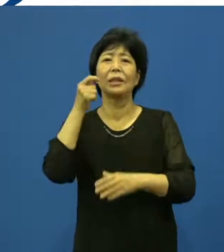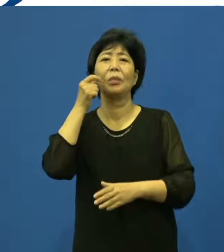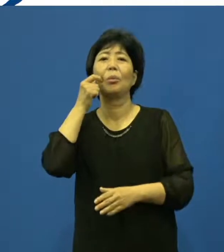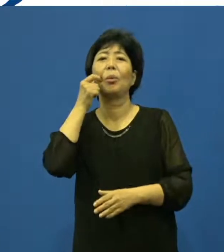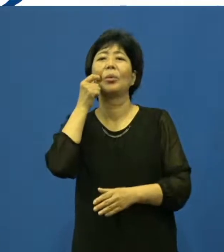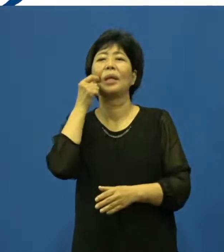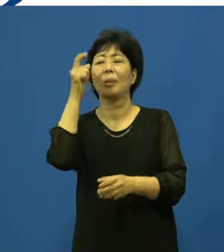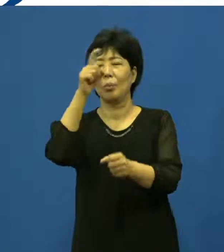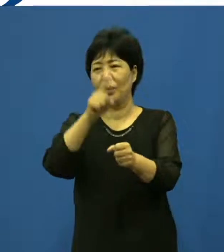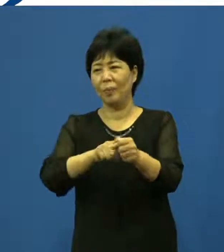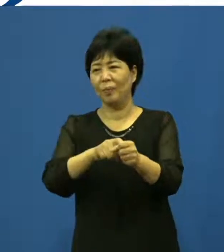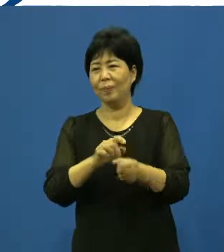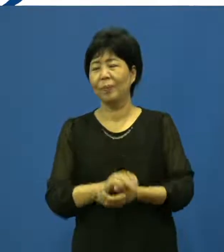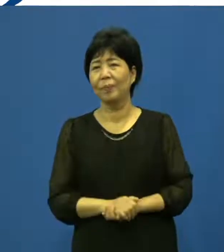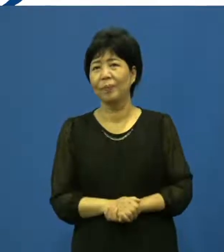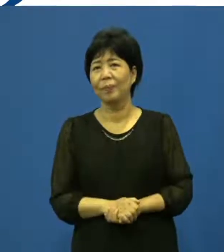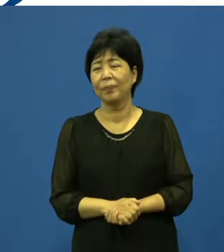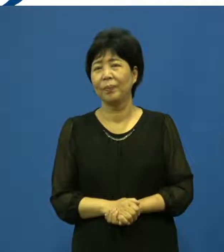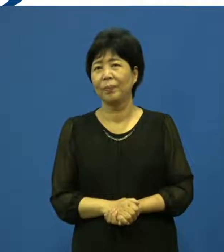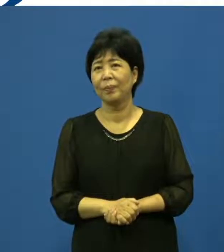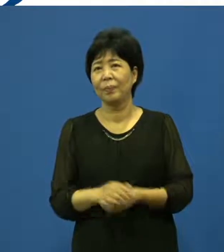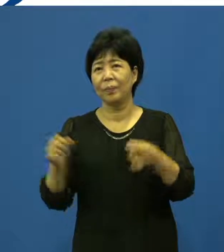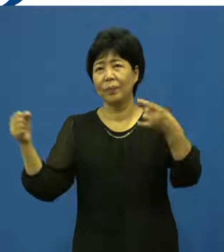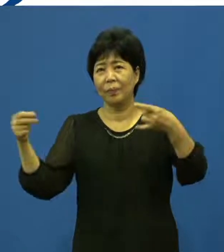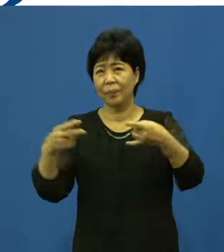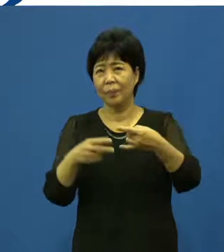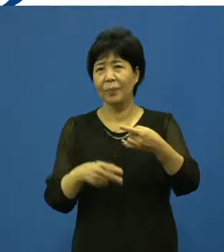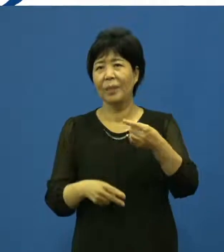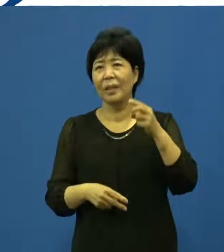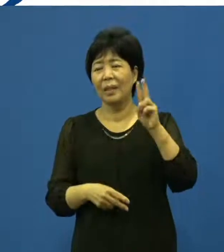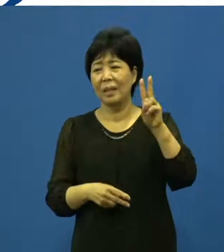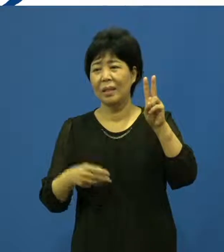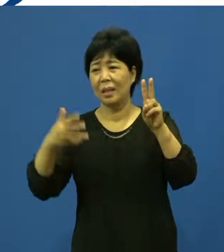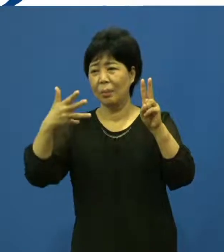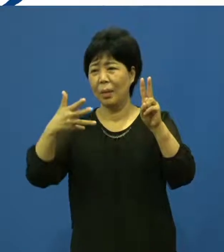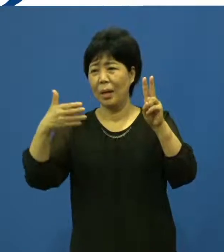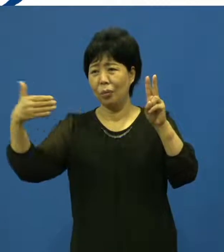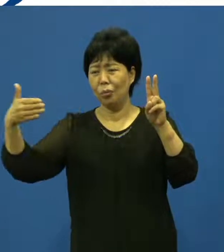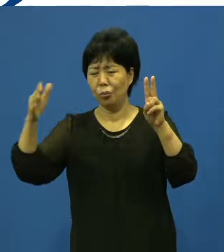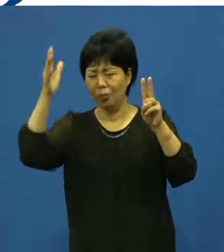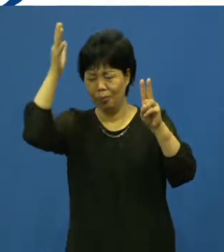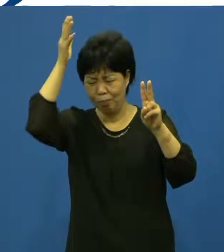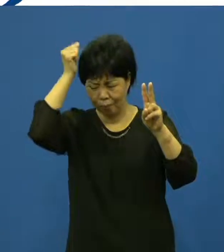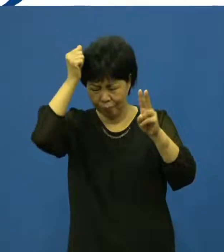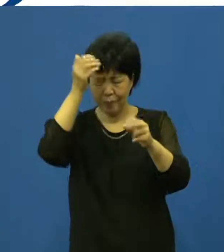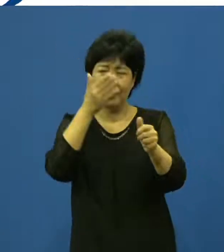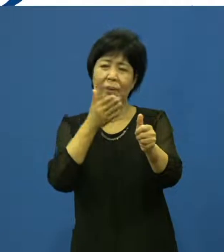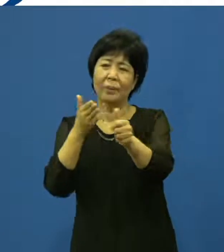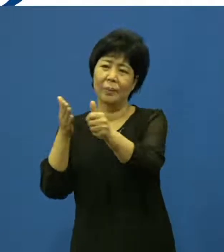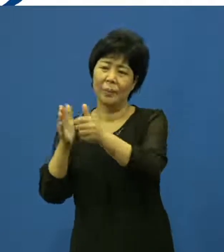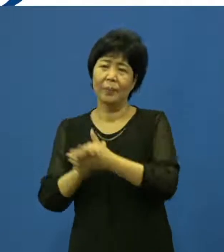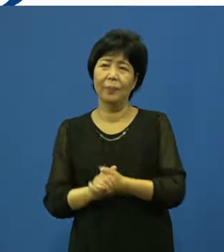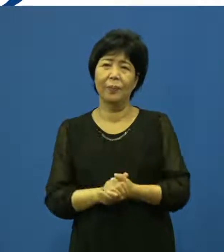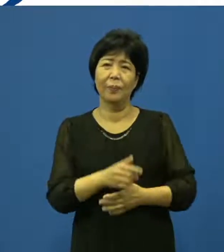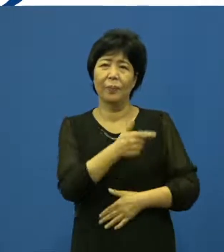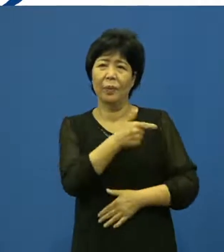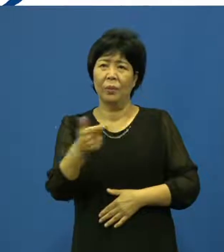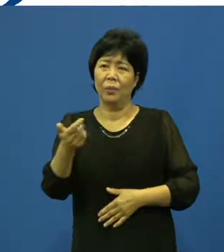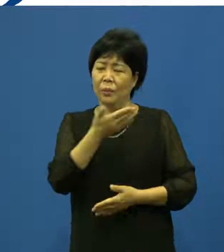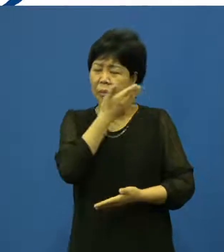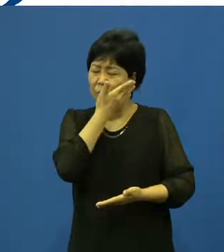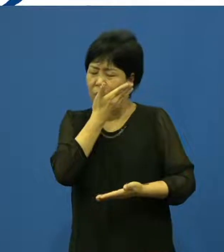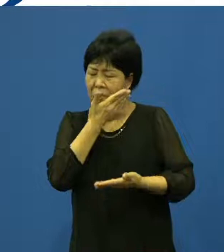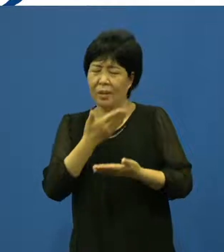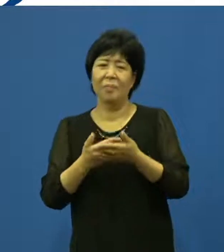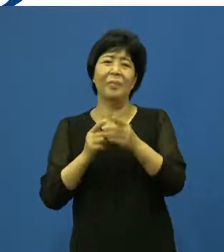그랬어요. 여러분이 이 에베소서 2장 8절 9절을 잊어버리면 안 됩니다. 너무너무 귀중한 거예요. 그러니까 여기